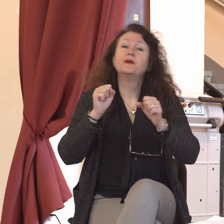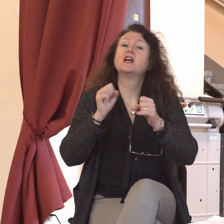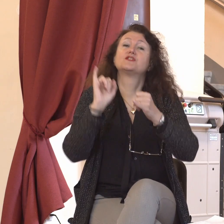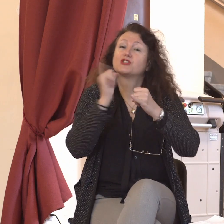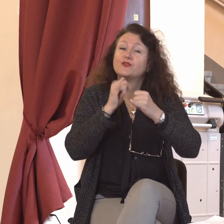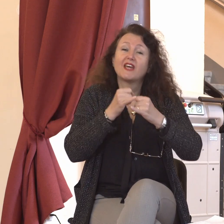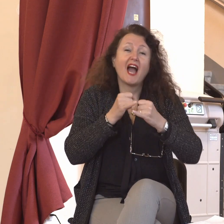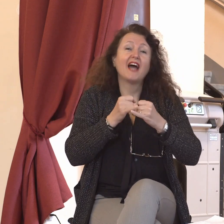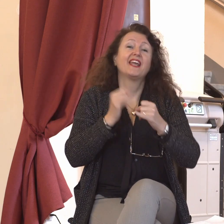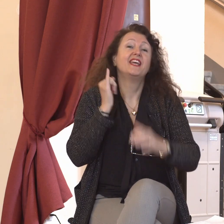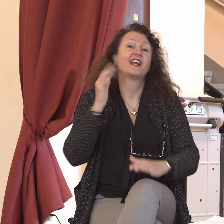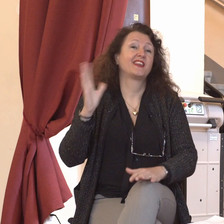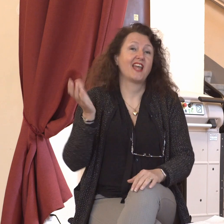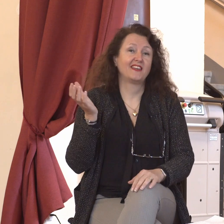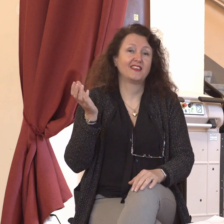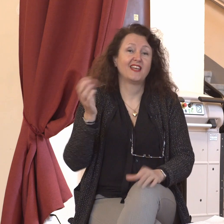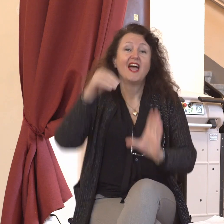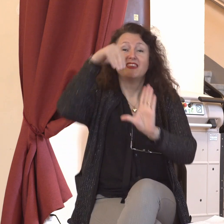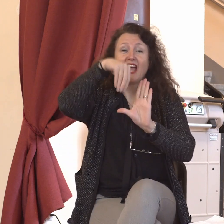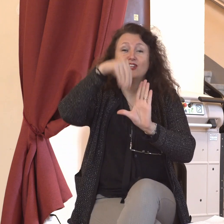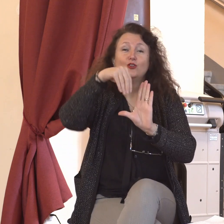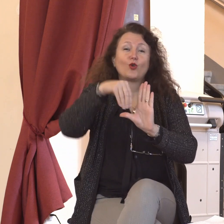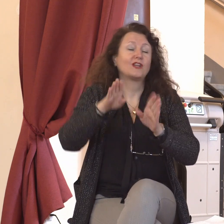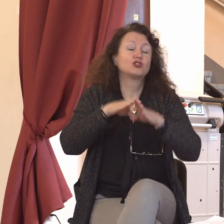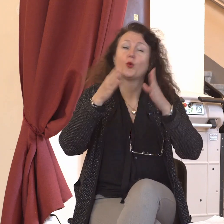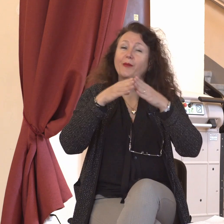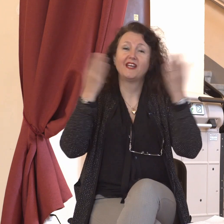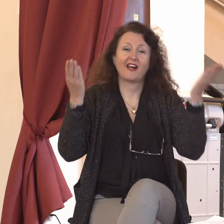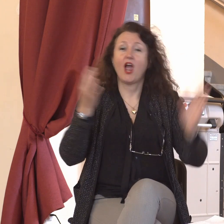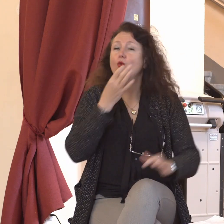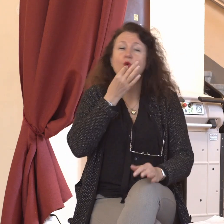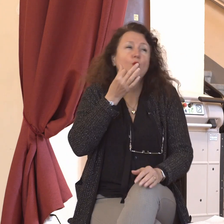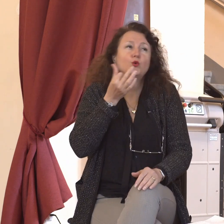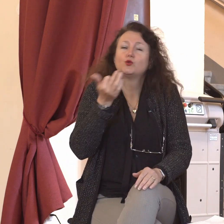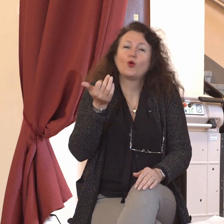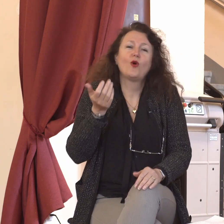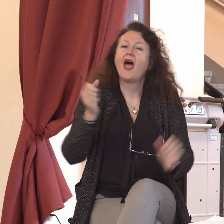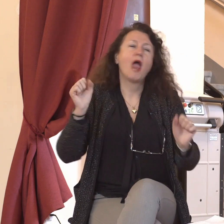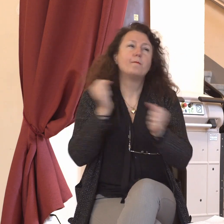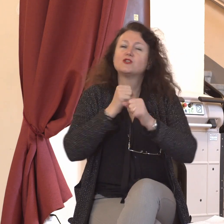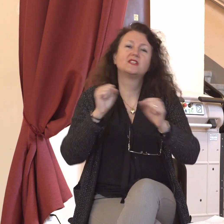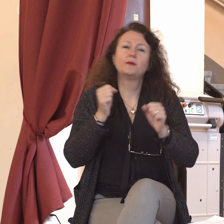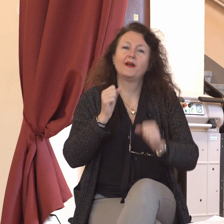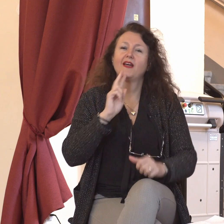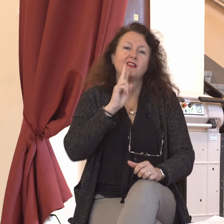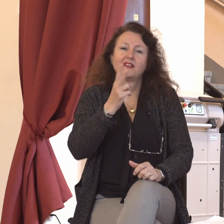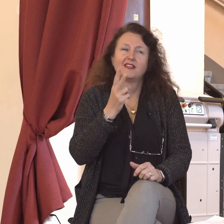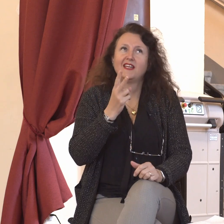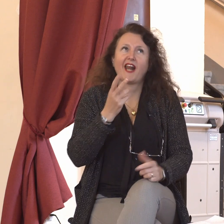impossibile specificare ingredienti. Dentro da scoprire è un gusto, è impossibile dire